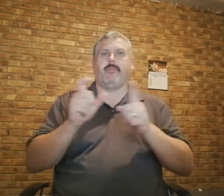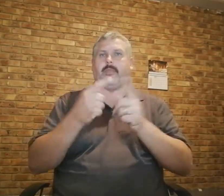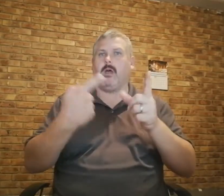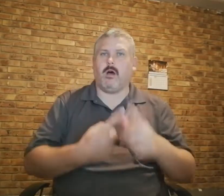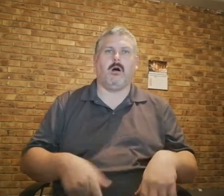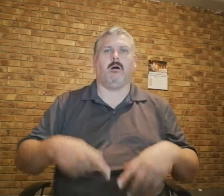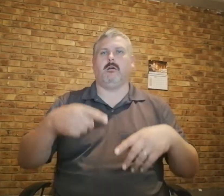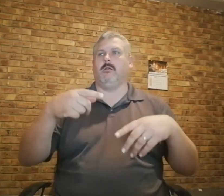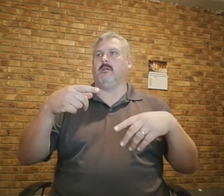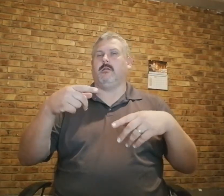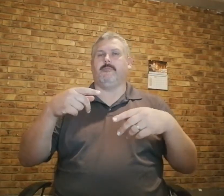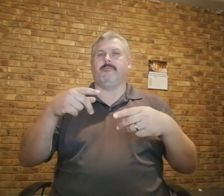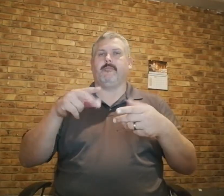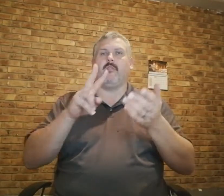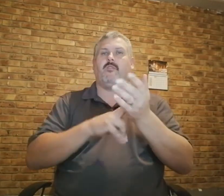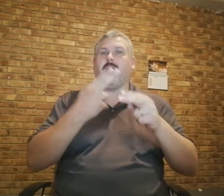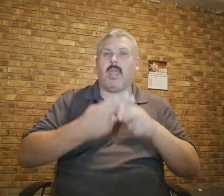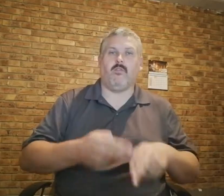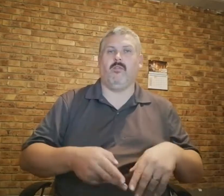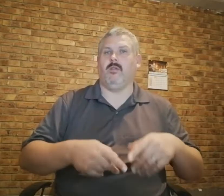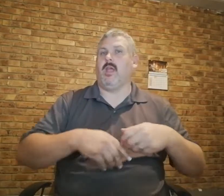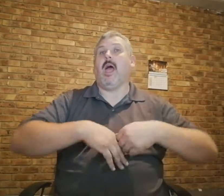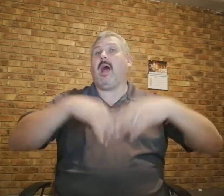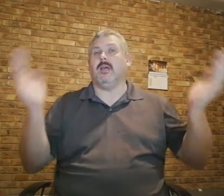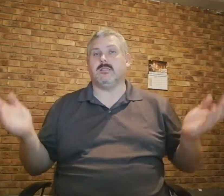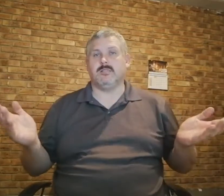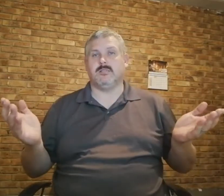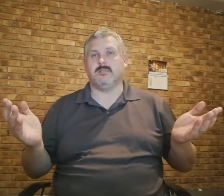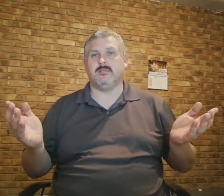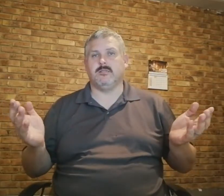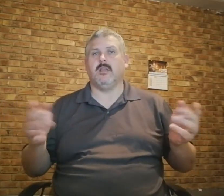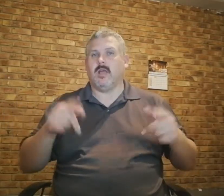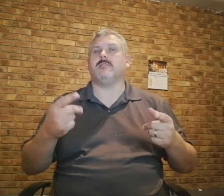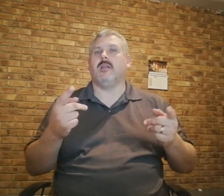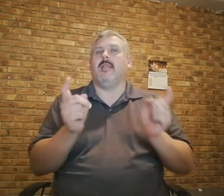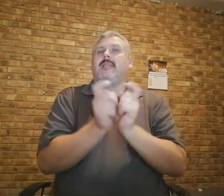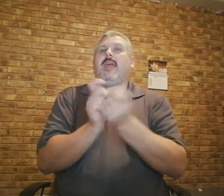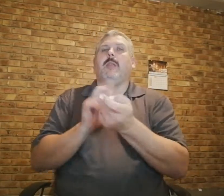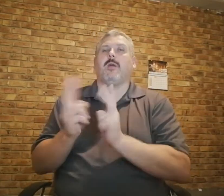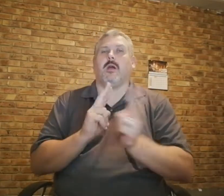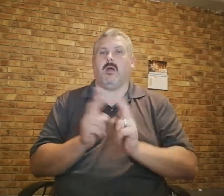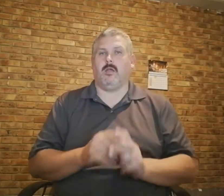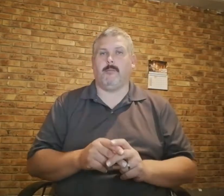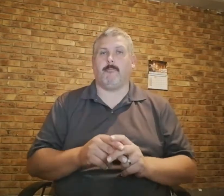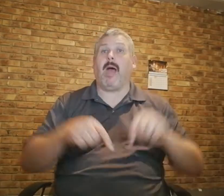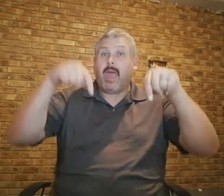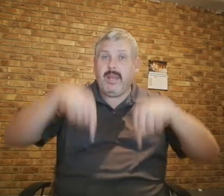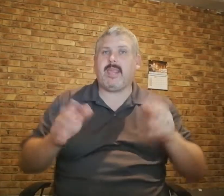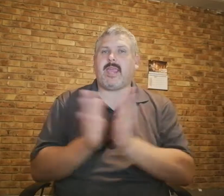DA, DF, alles is tegen mekaar, maar in die